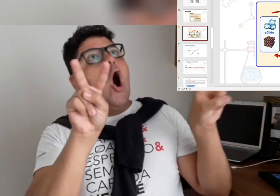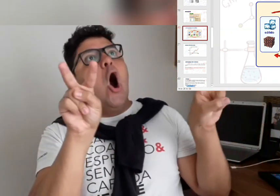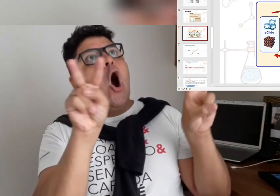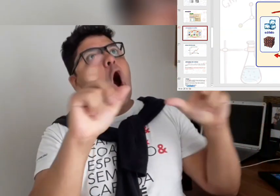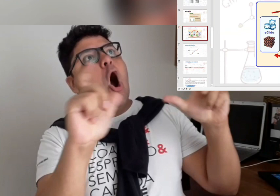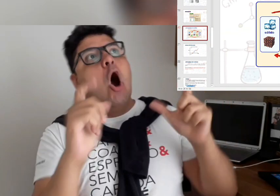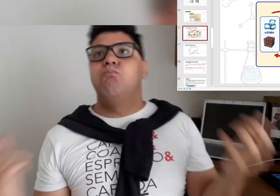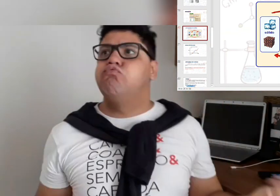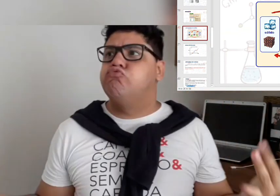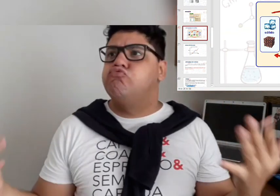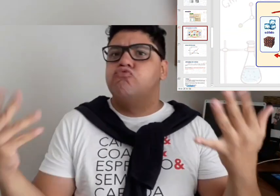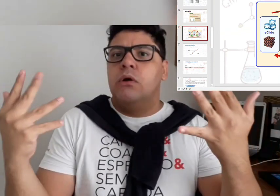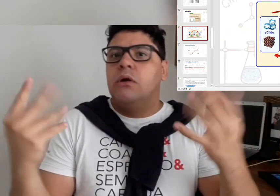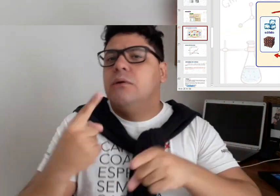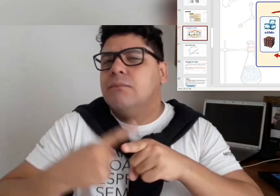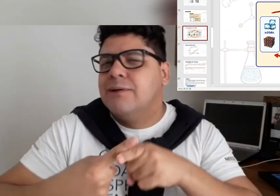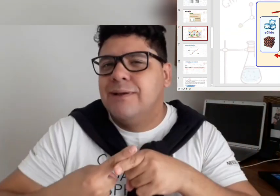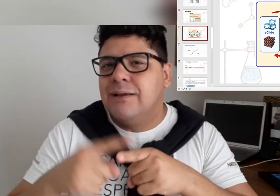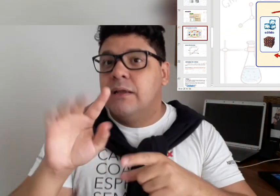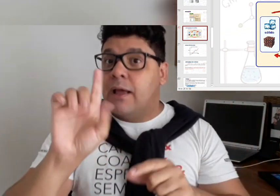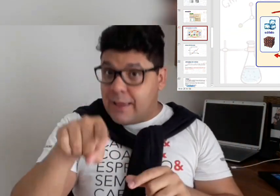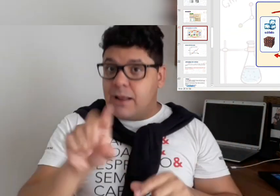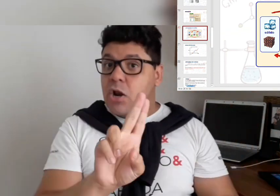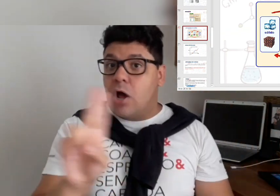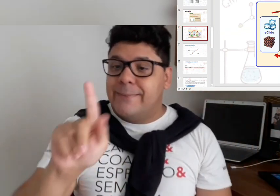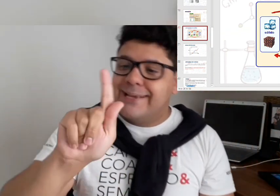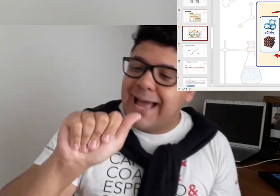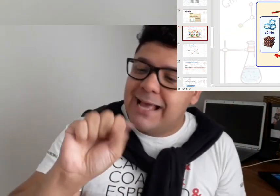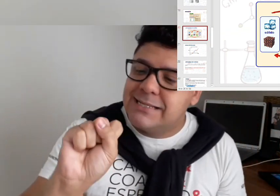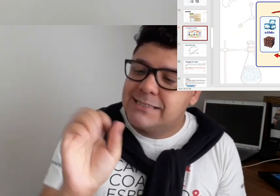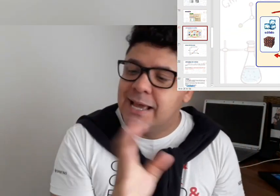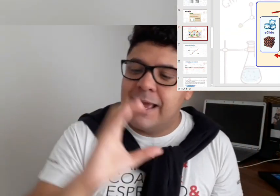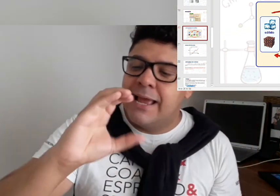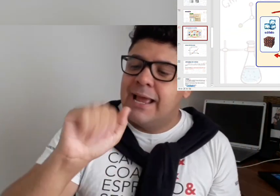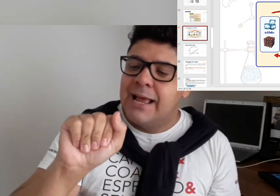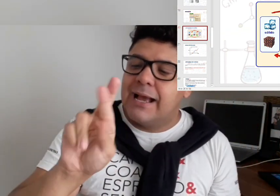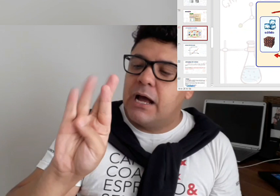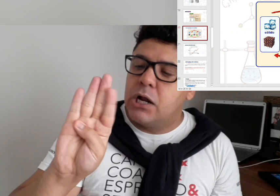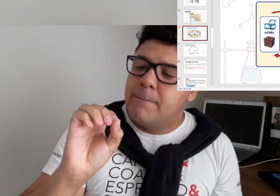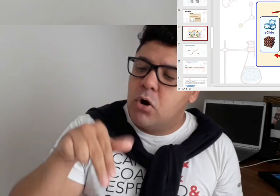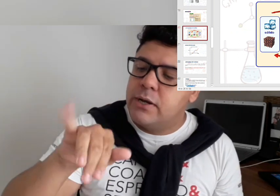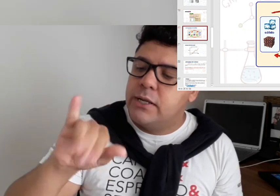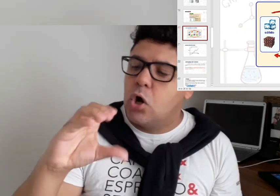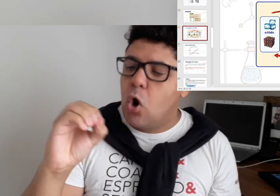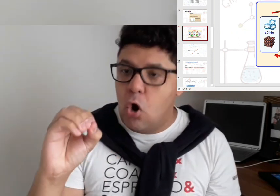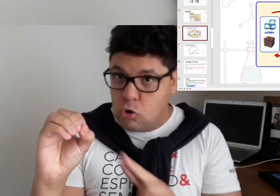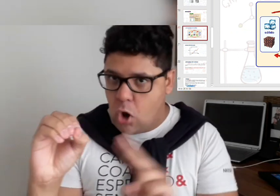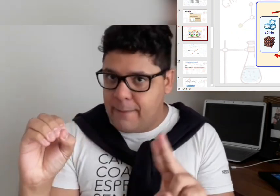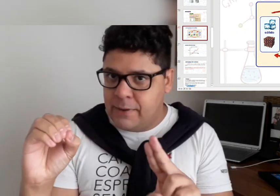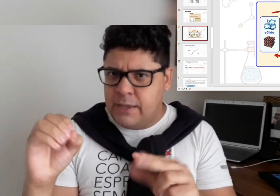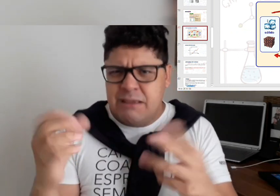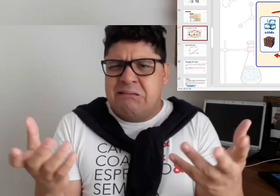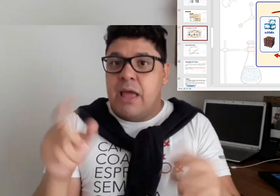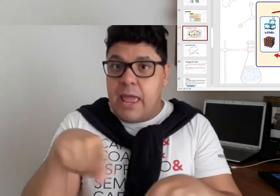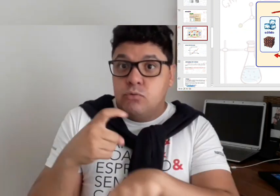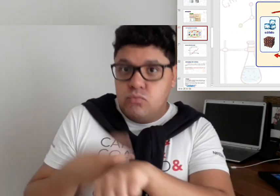é simplesmente gás carbônico, né, que está no estado sólido, entrando em contato com a temperatura ambiente. Então, ele